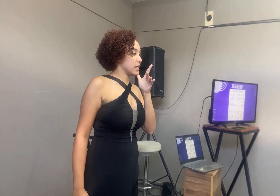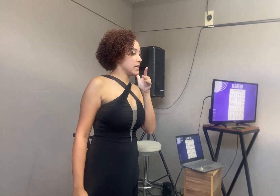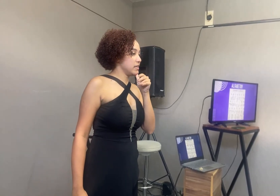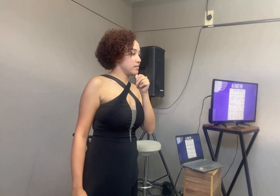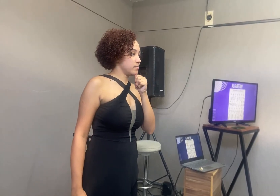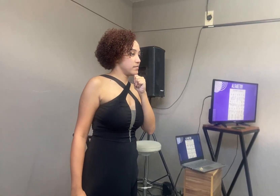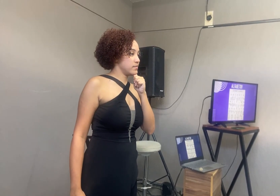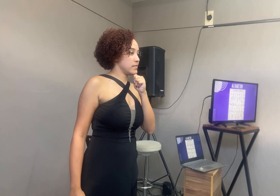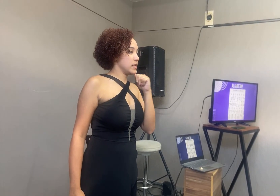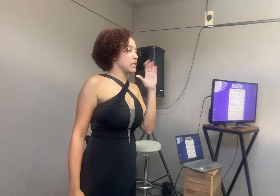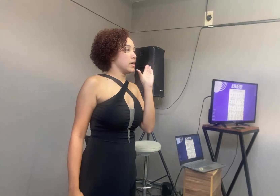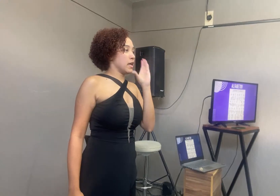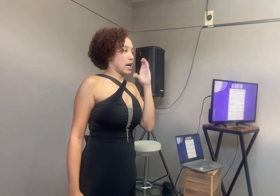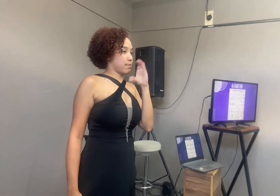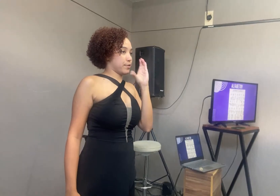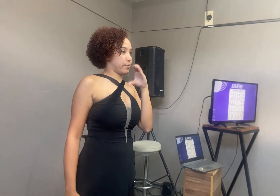Devagar, rápido.